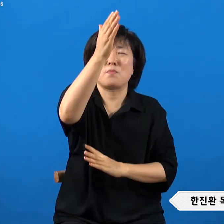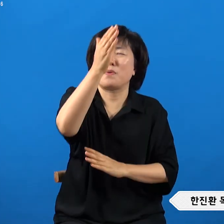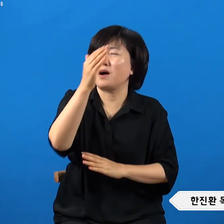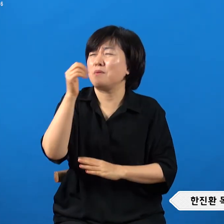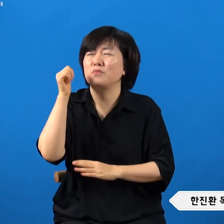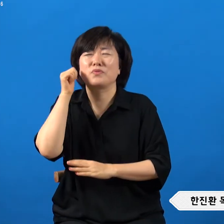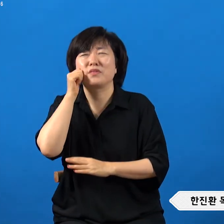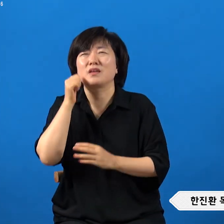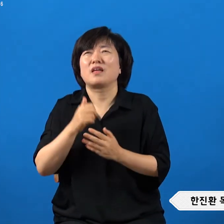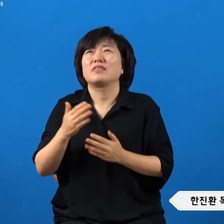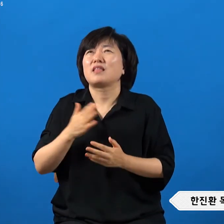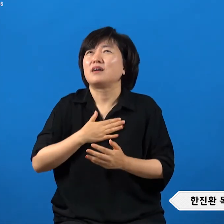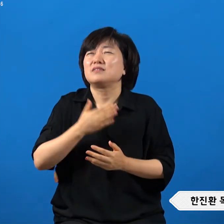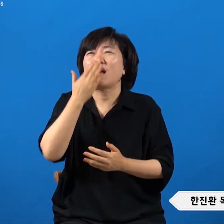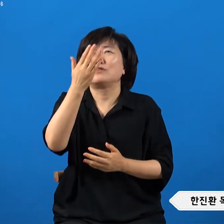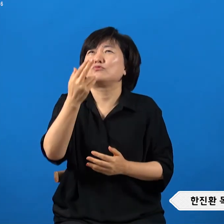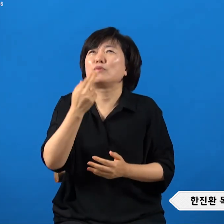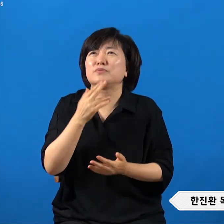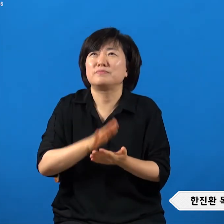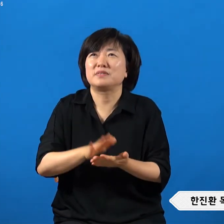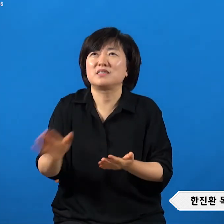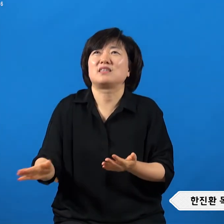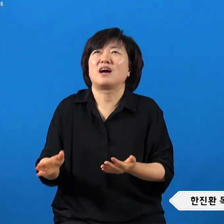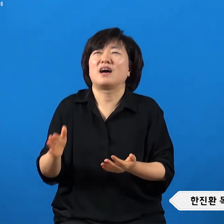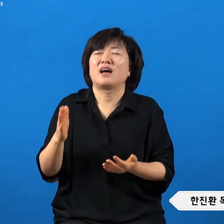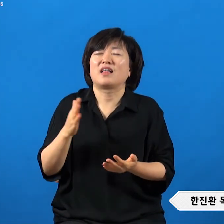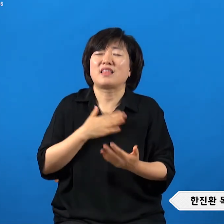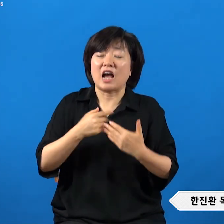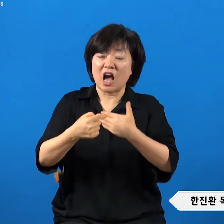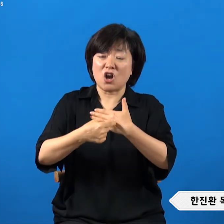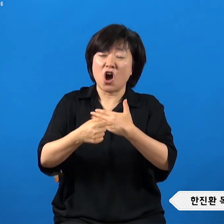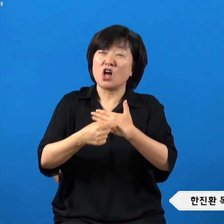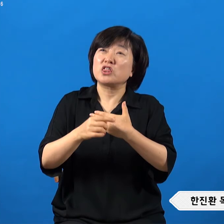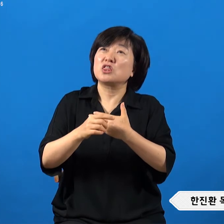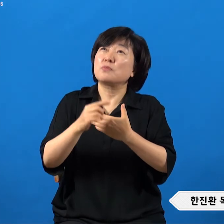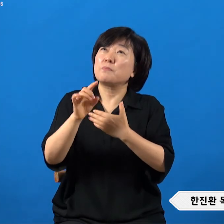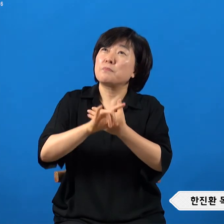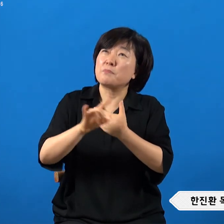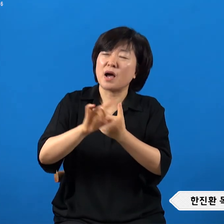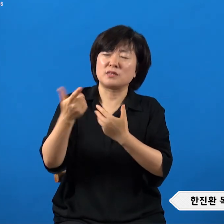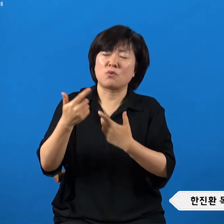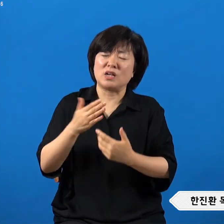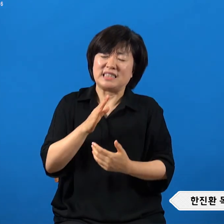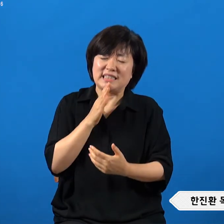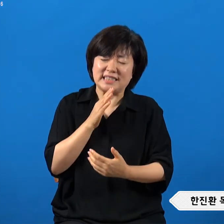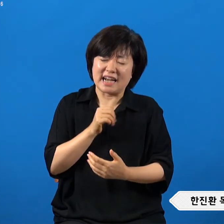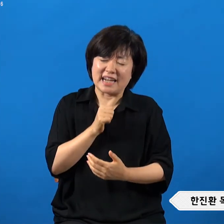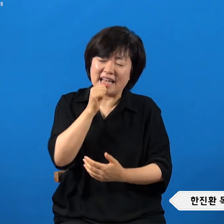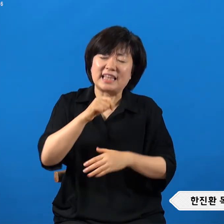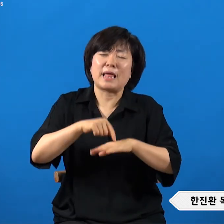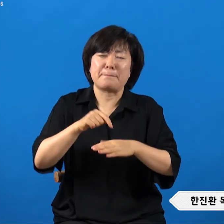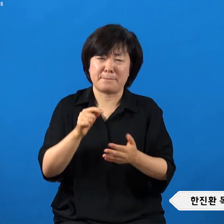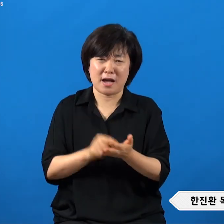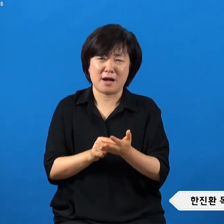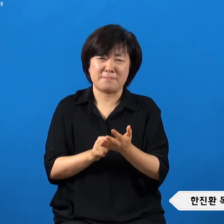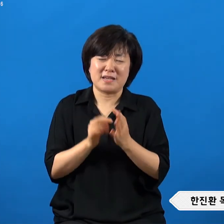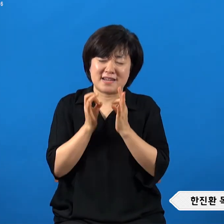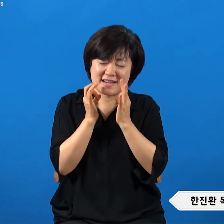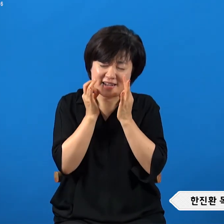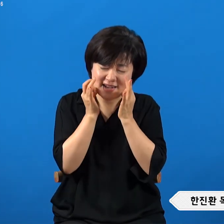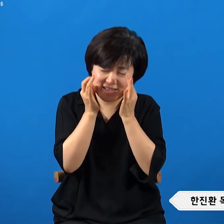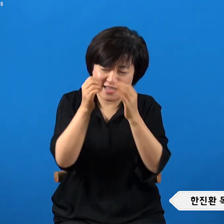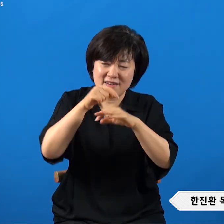수가 없습니다. 나는 할 수 없습니다. 건성으로가 아니라 정말로 가난한 마음, 절박한 마음으로